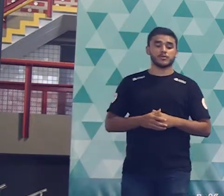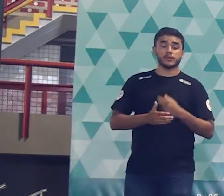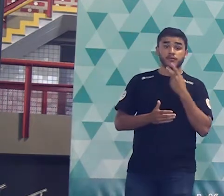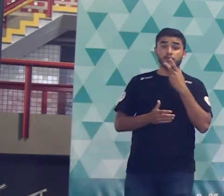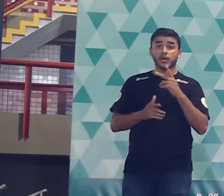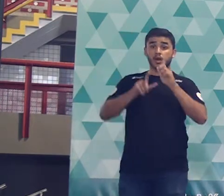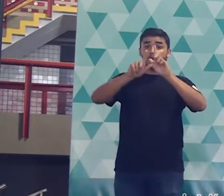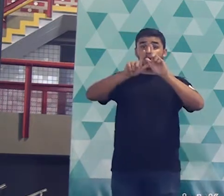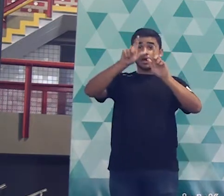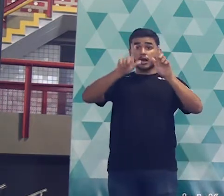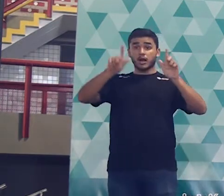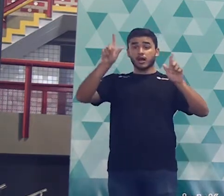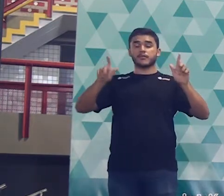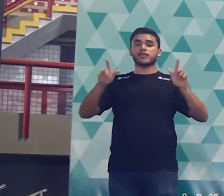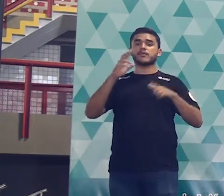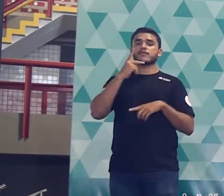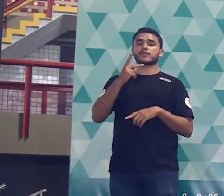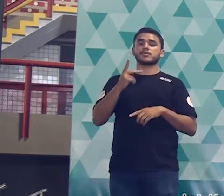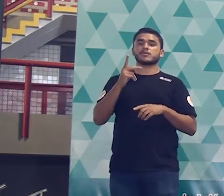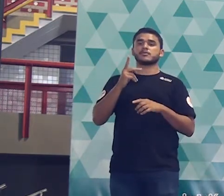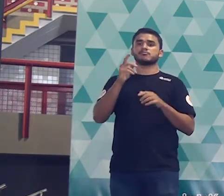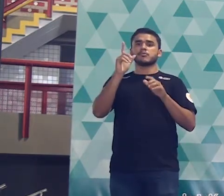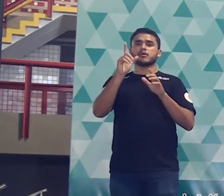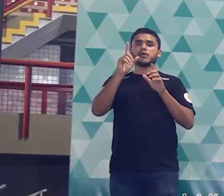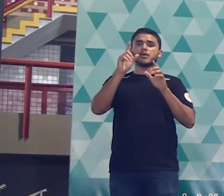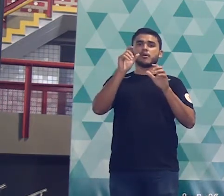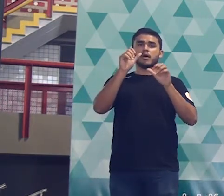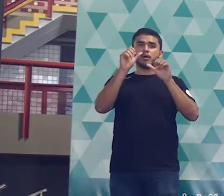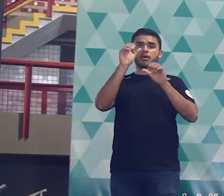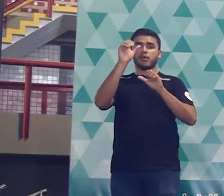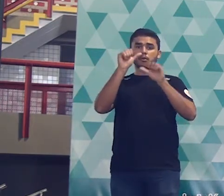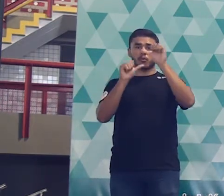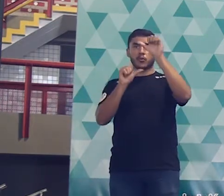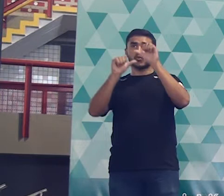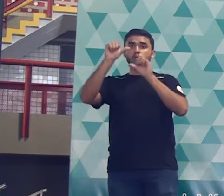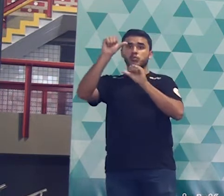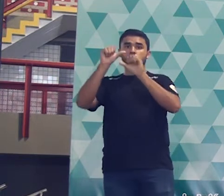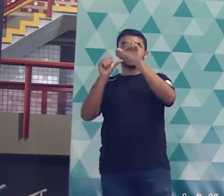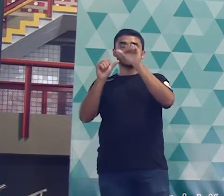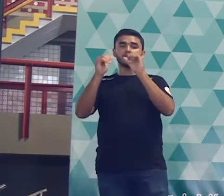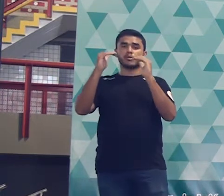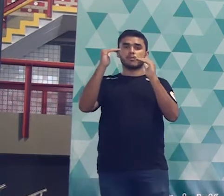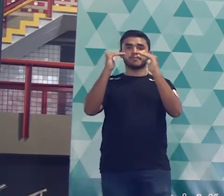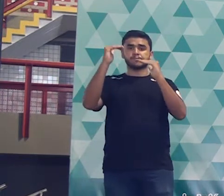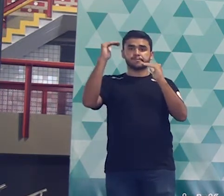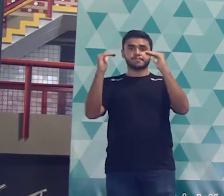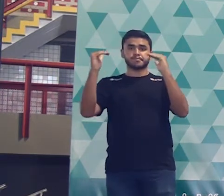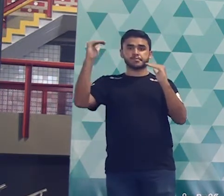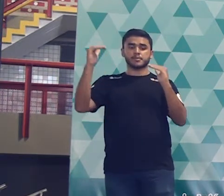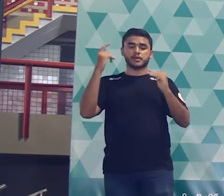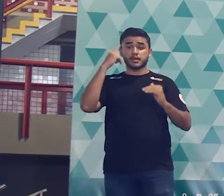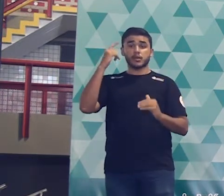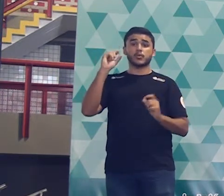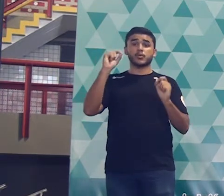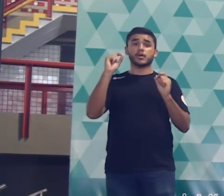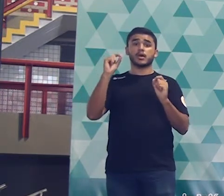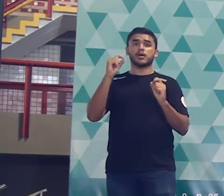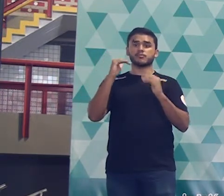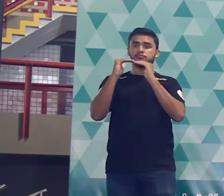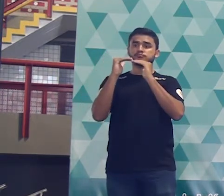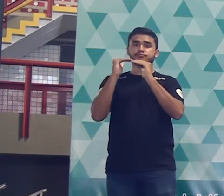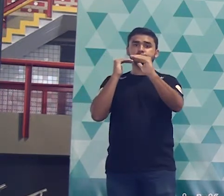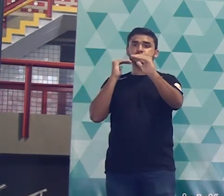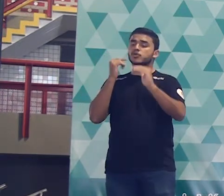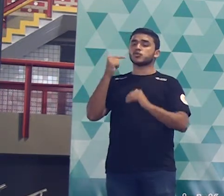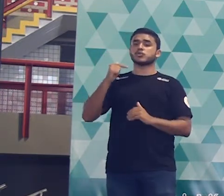gente fala de gráfico, a gente está falando de variação de alguma coisa. E nesse caso, a gente está falando da variação de energia. E na variação de energia,